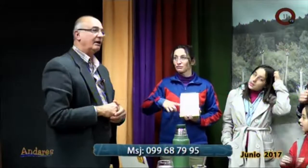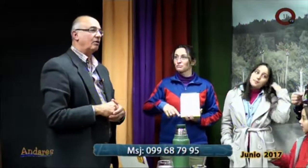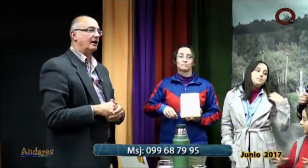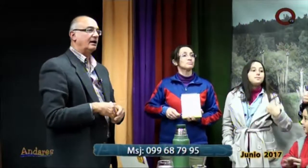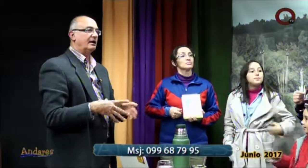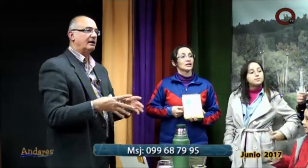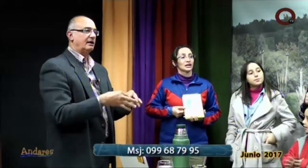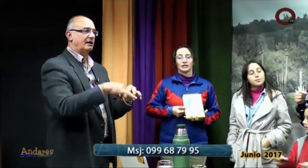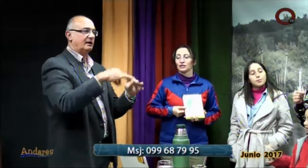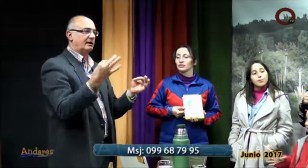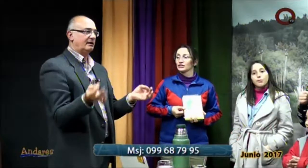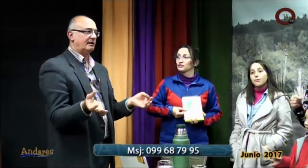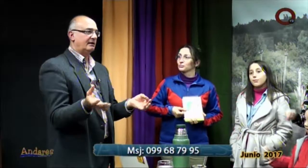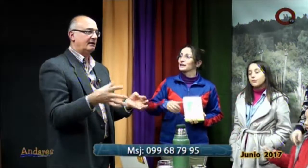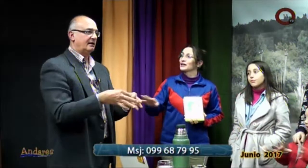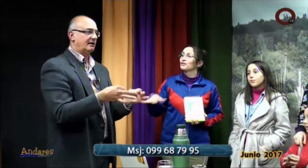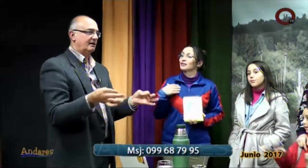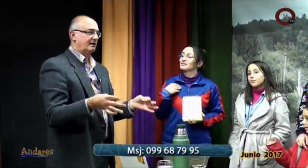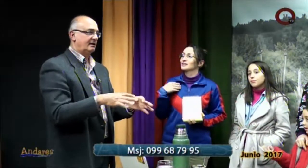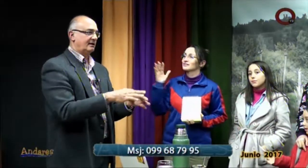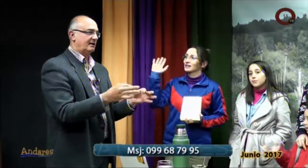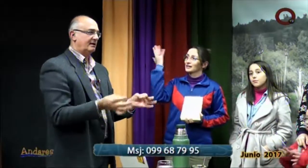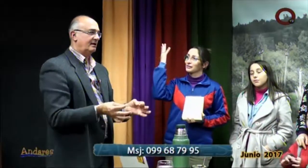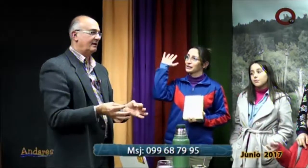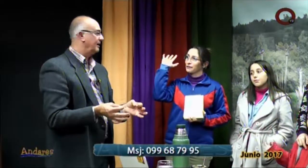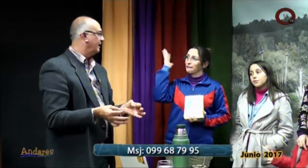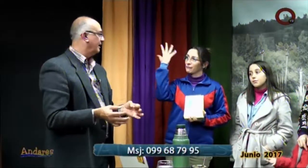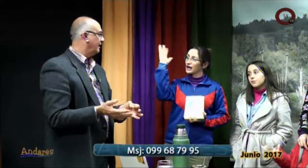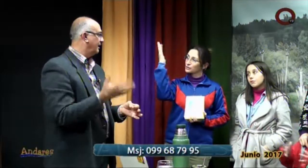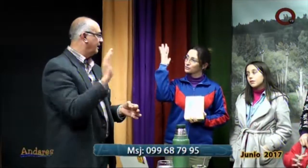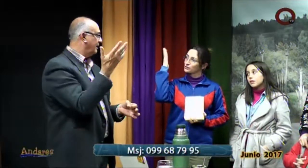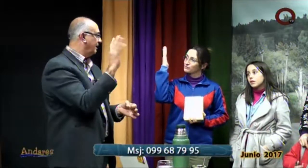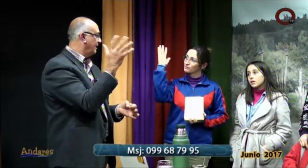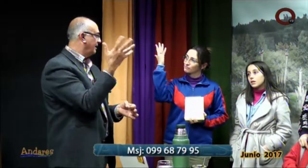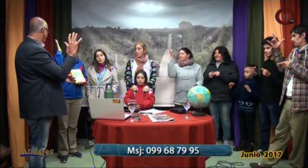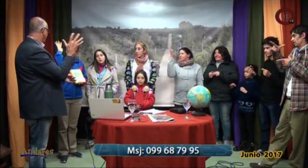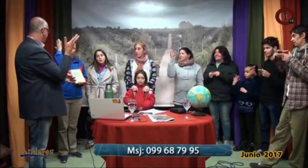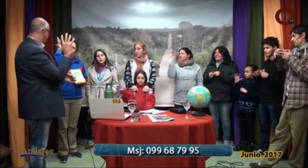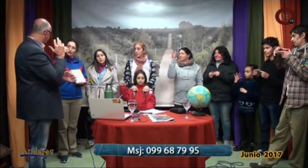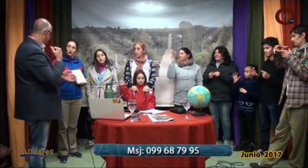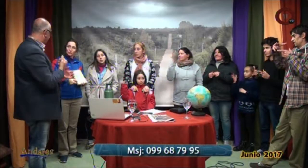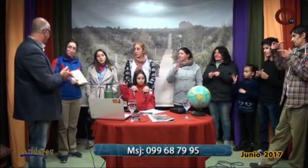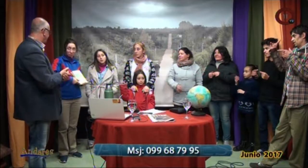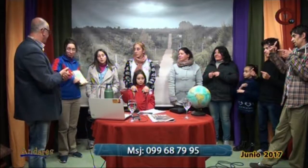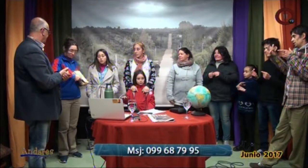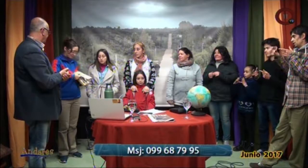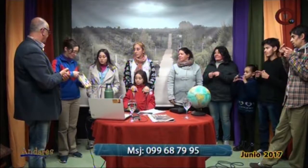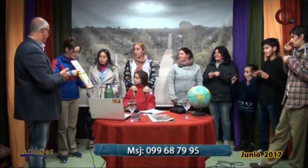La hoja La hoja La forma de la hoja Y si querés aclarar Mirá Árbol Nada